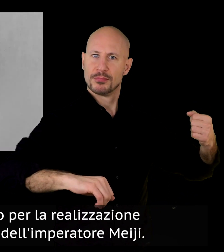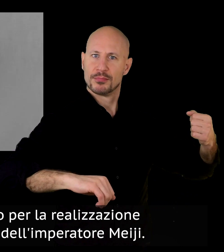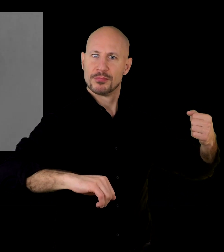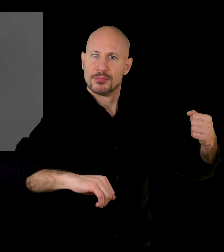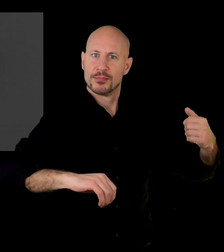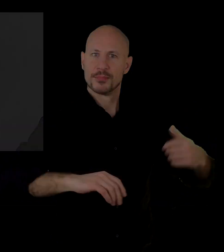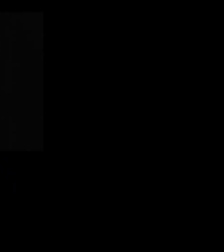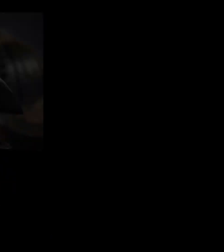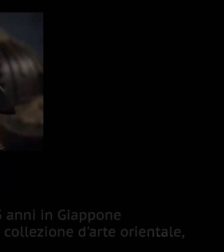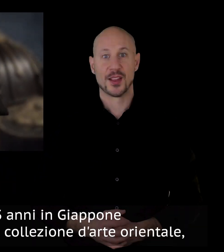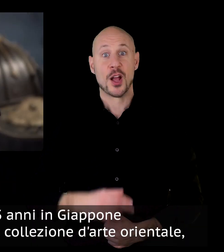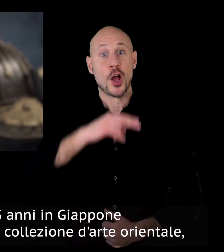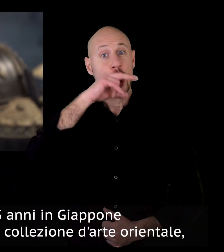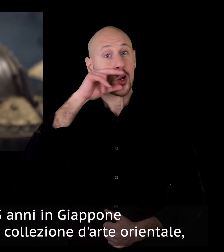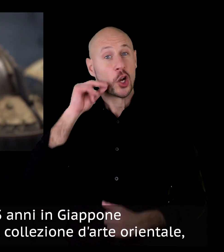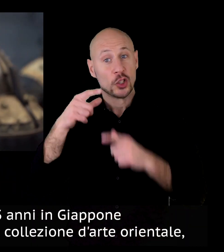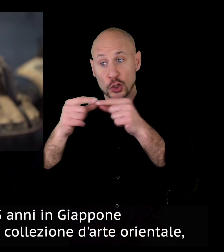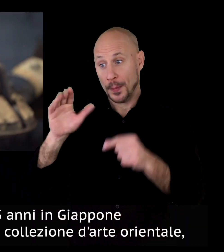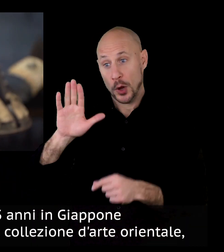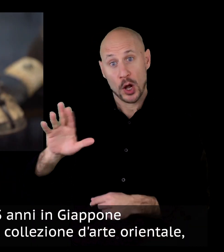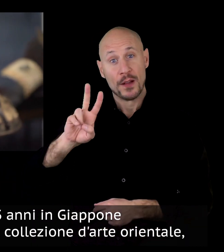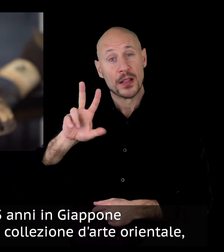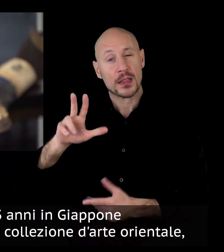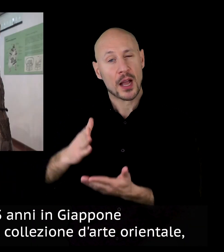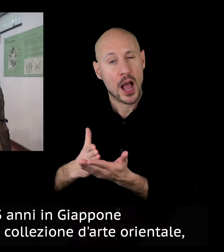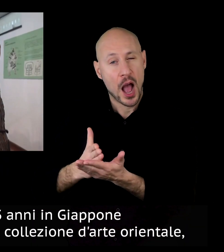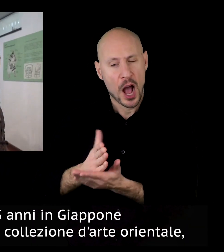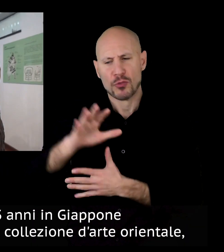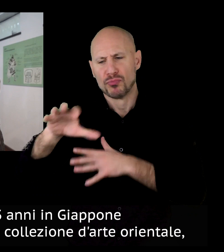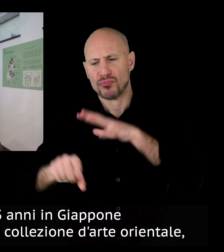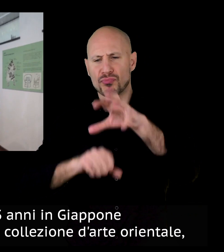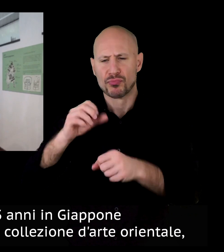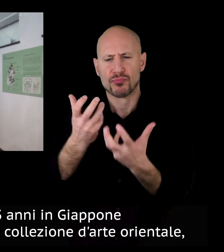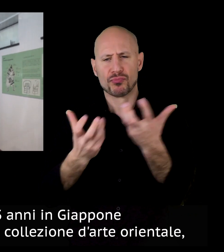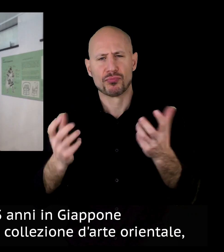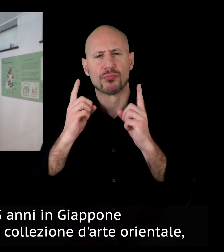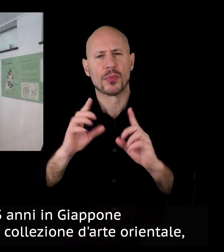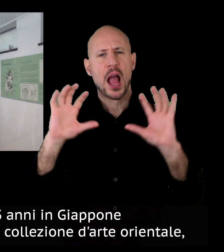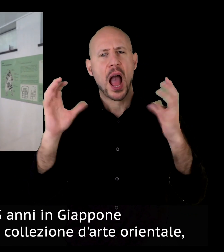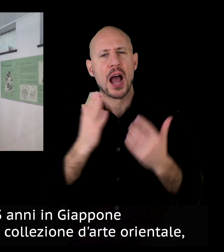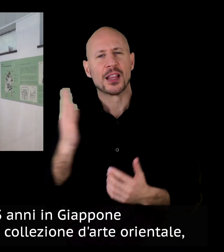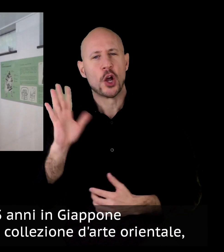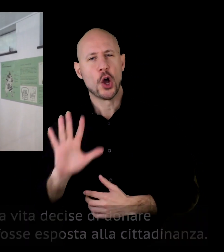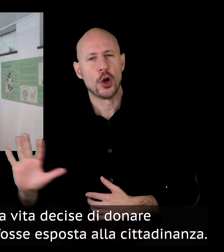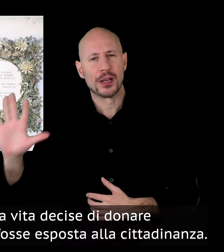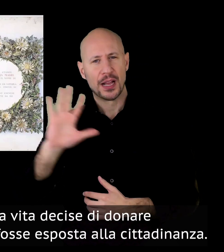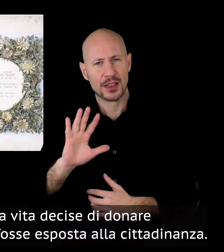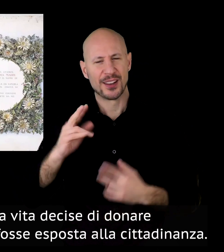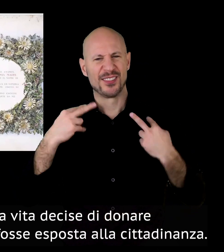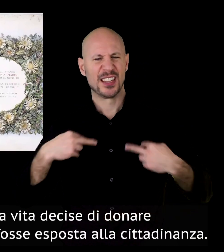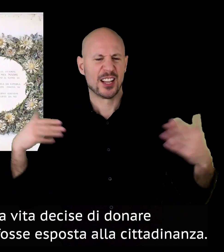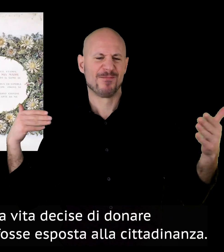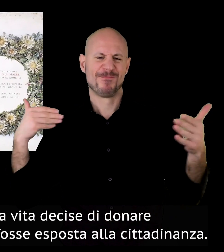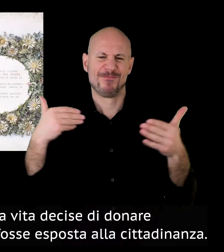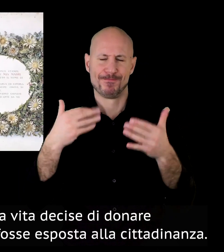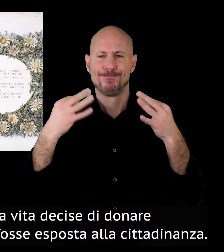meiji durante i suoi 23 anni in giappone raccolse una meravigliosa collezione d'arte orientale e alla fine